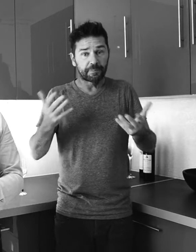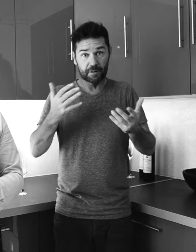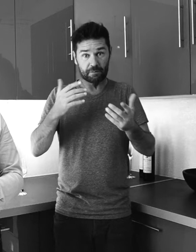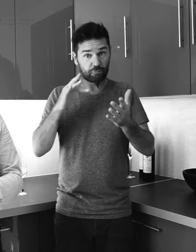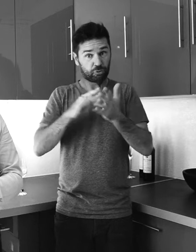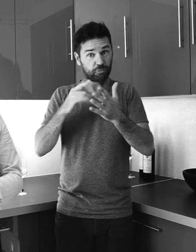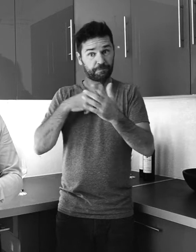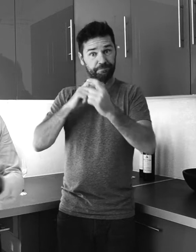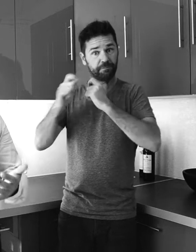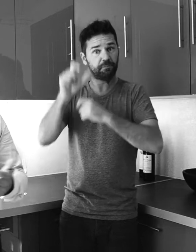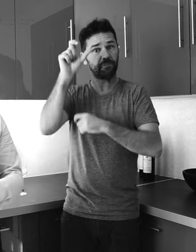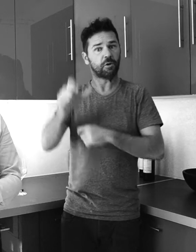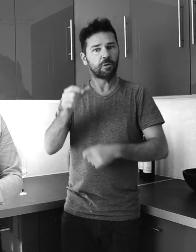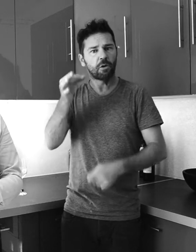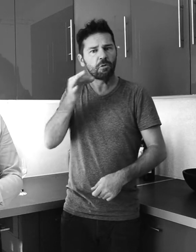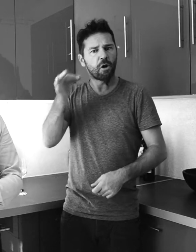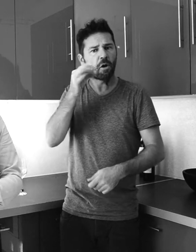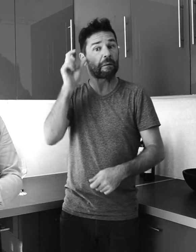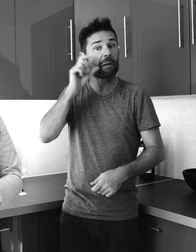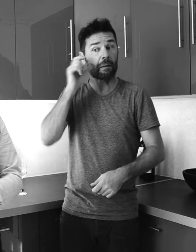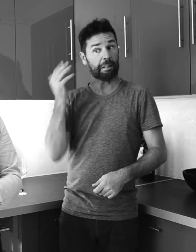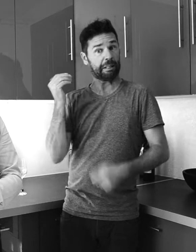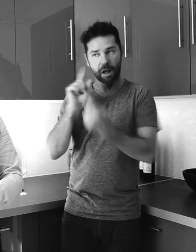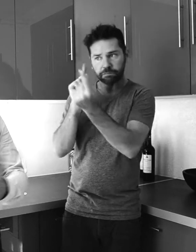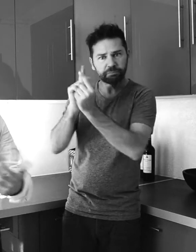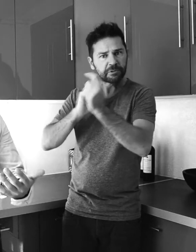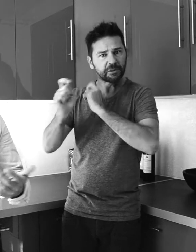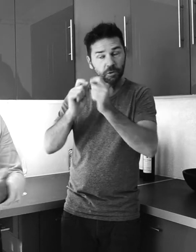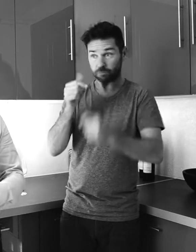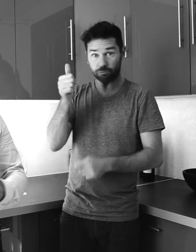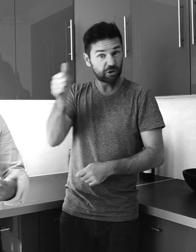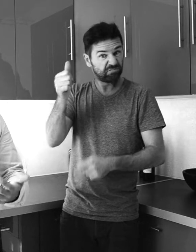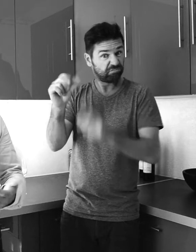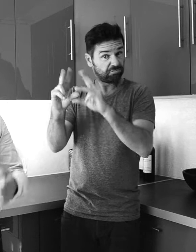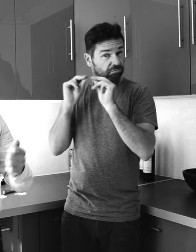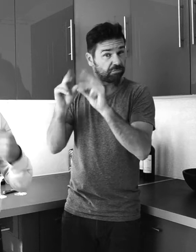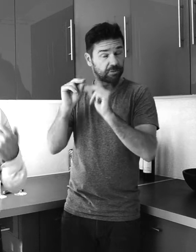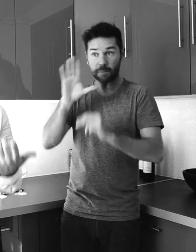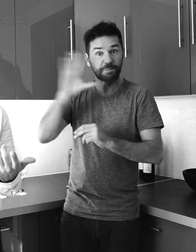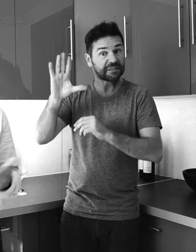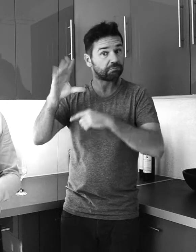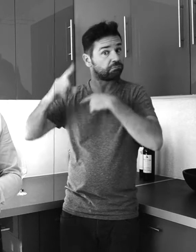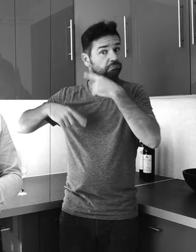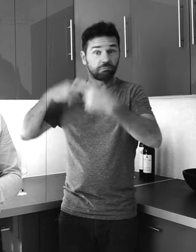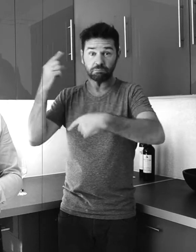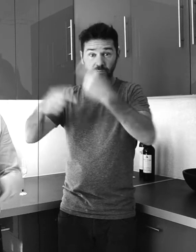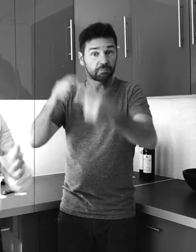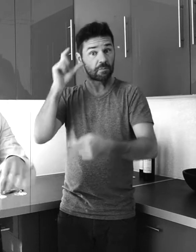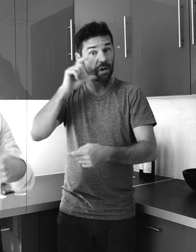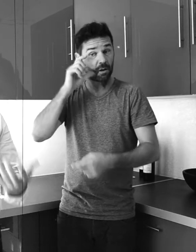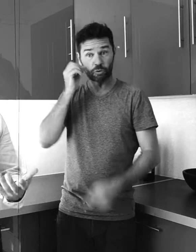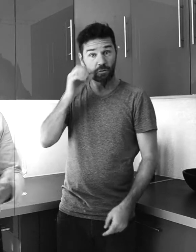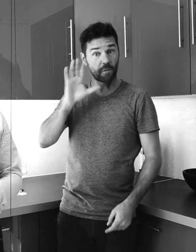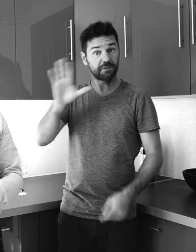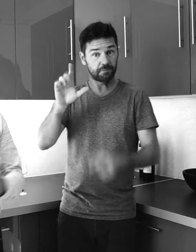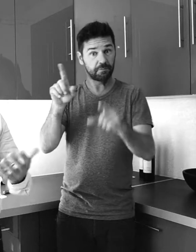avec un œnologue grec il n'y a pas longtemps qui m'expliquait que traditionnellement ou souvent on faisait ça aussi